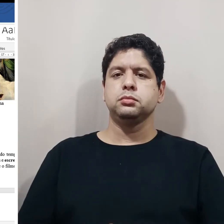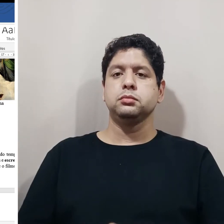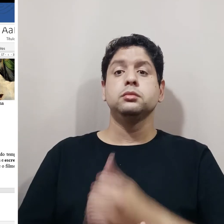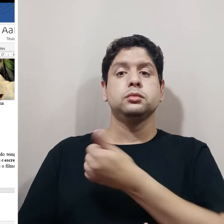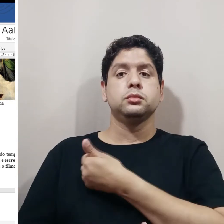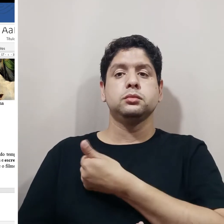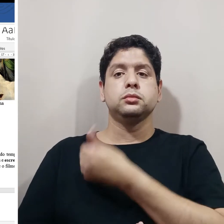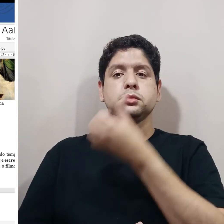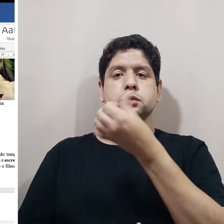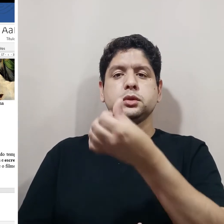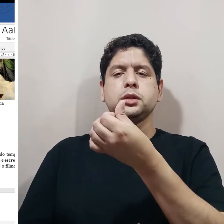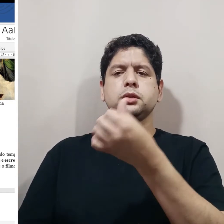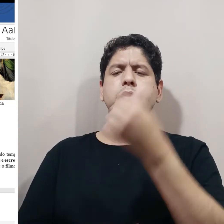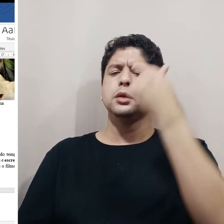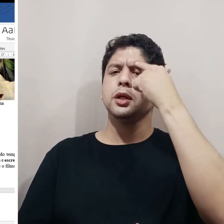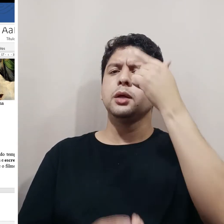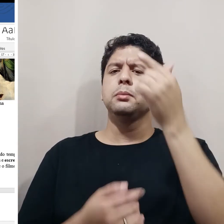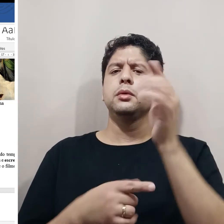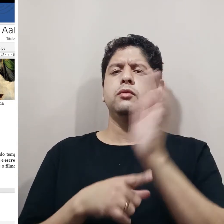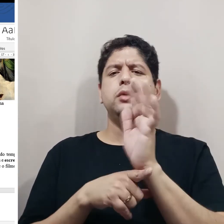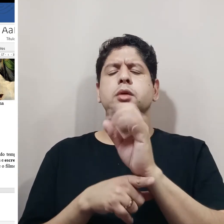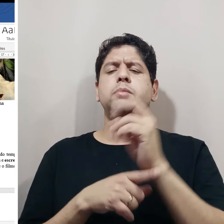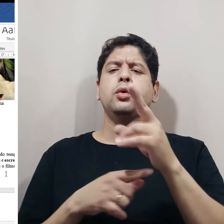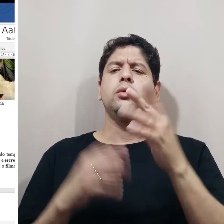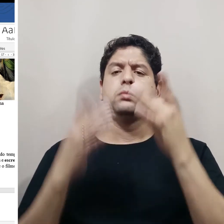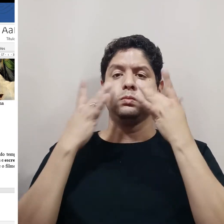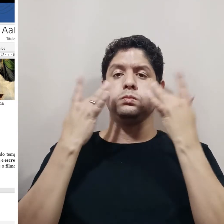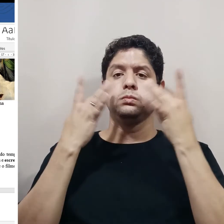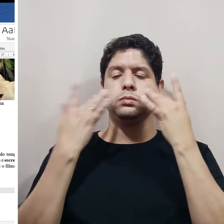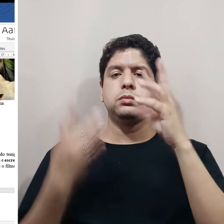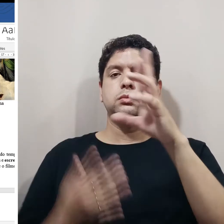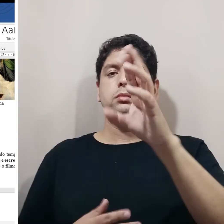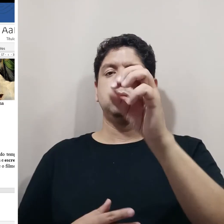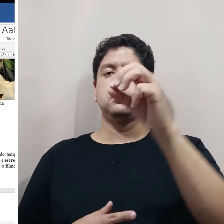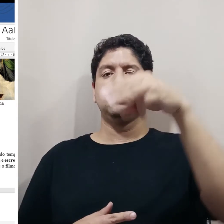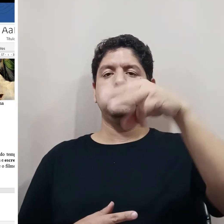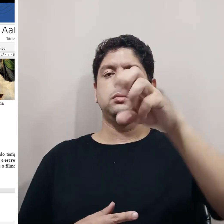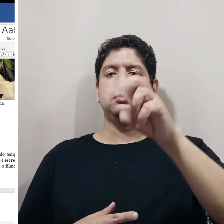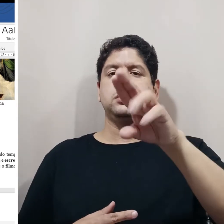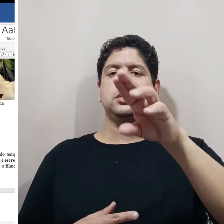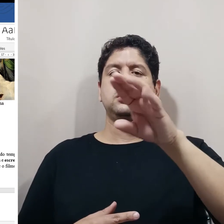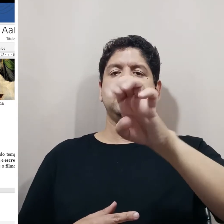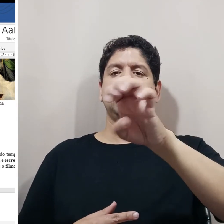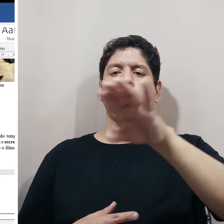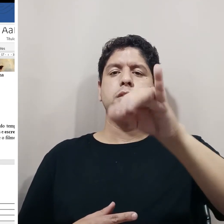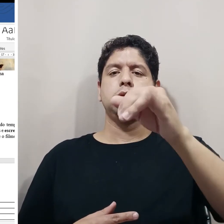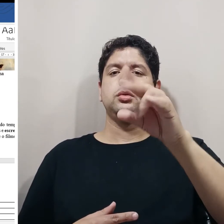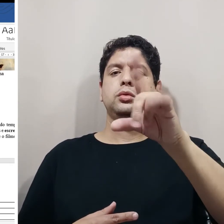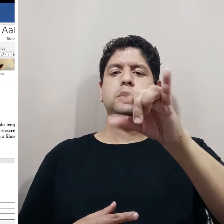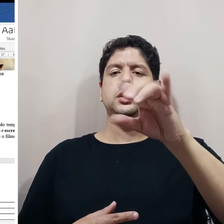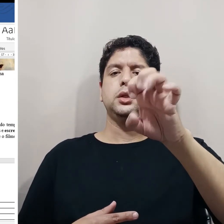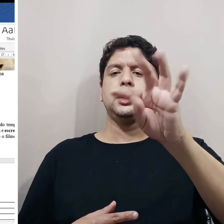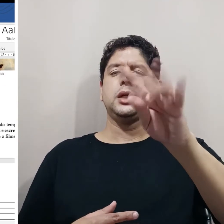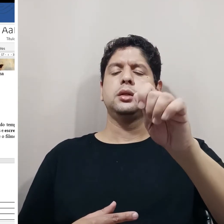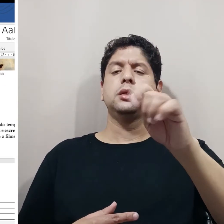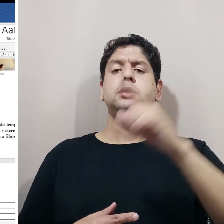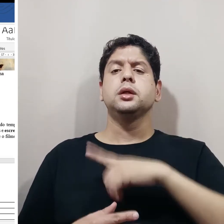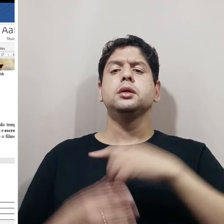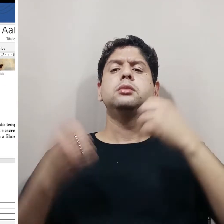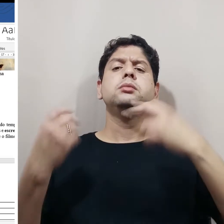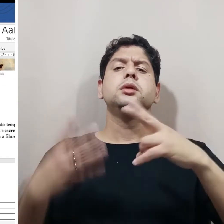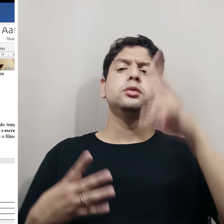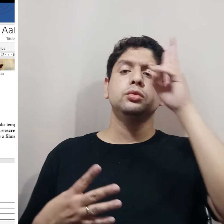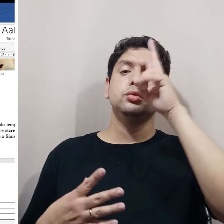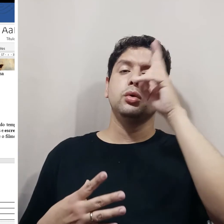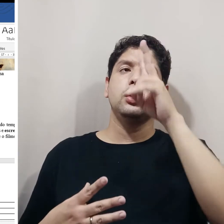exemplo, tanque de guerra, helicóptero, enfim. Número 6. A peça Romeu e Julieta, do